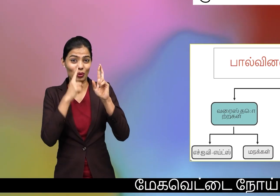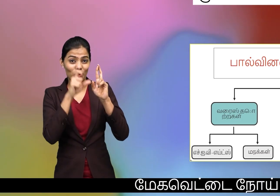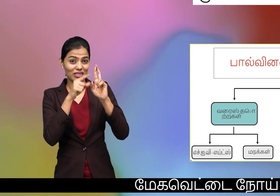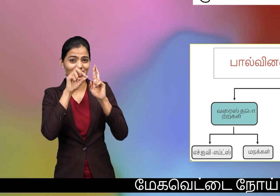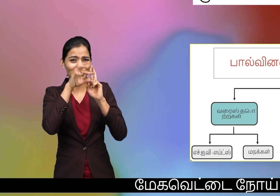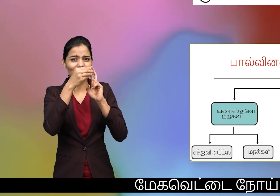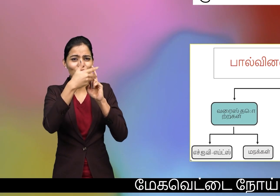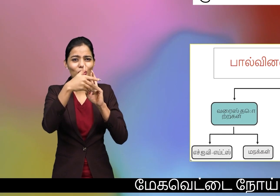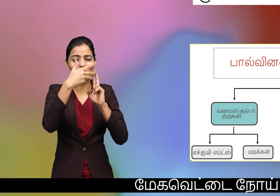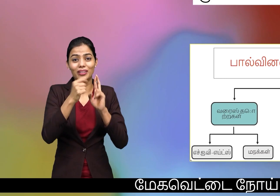மேகவெட்டை நோய்.